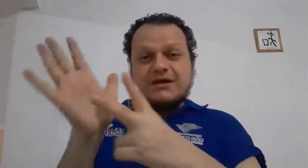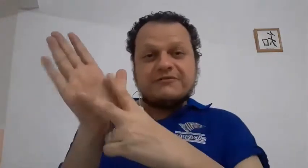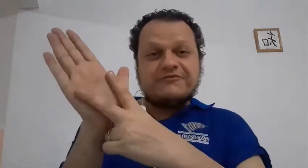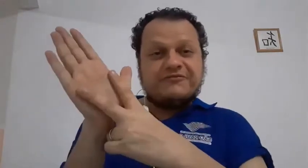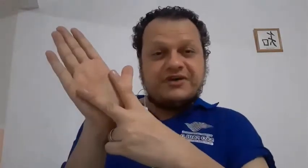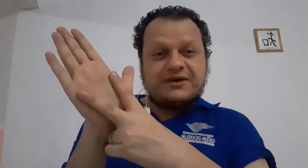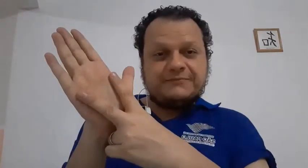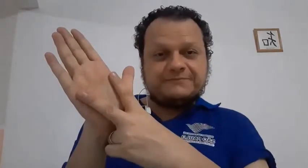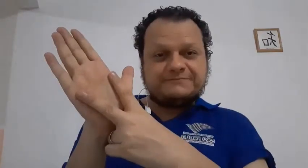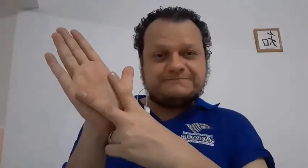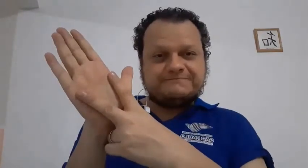V.